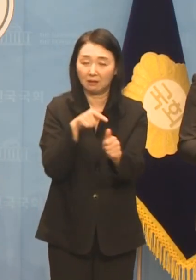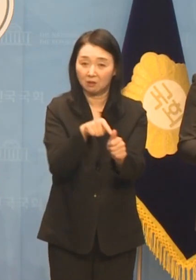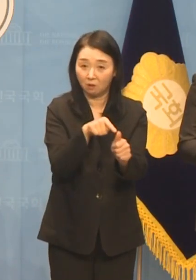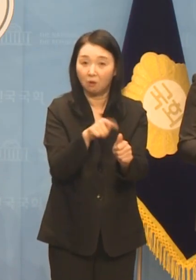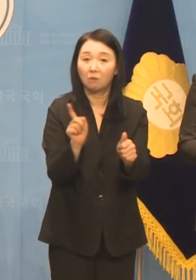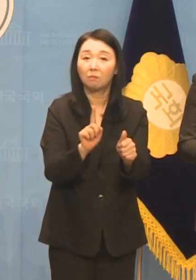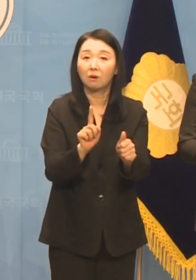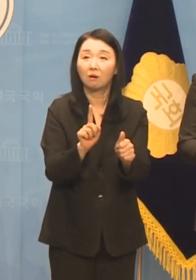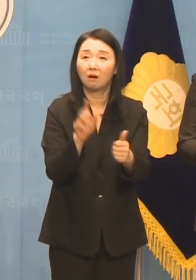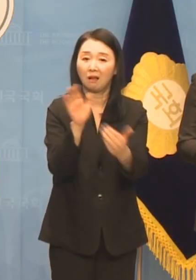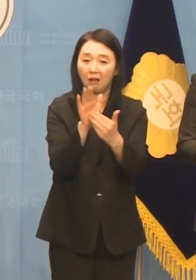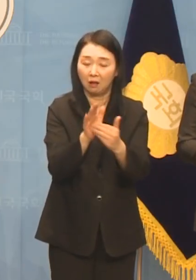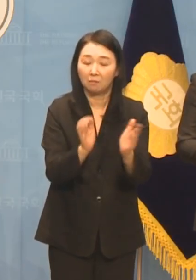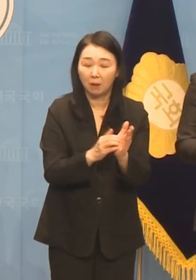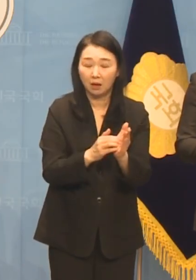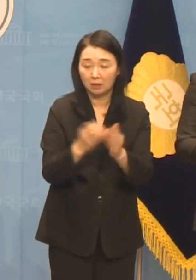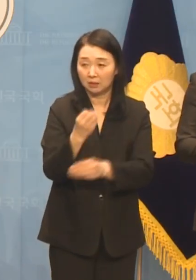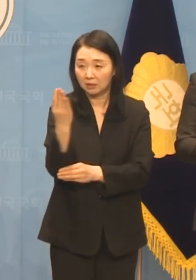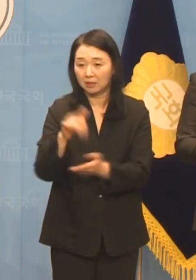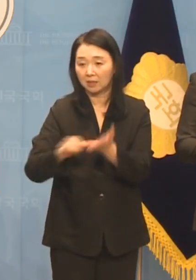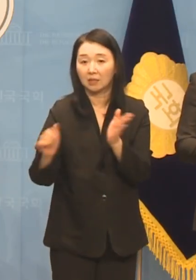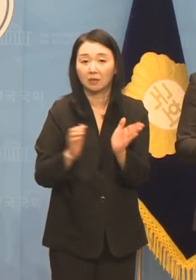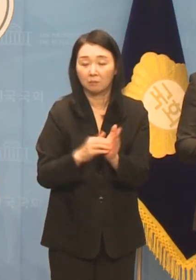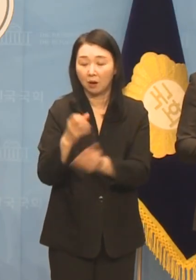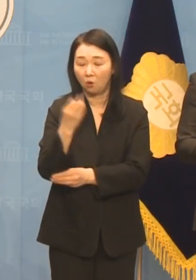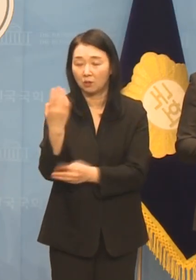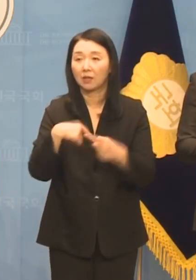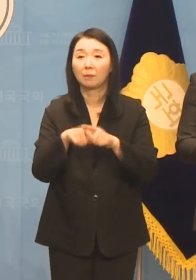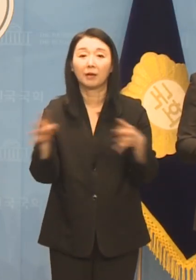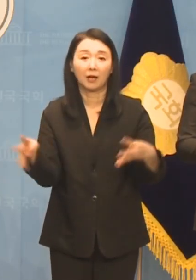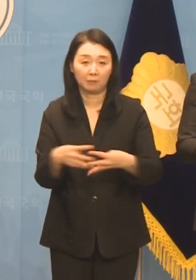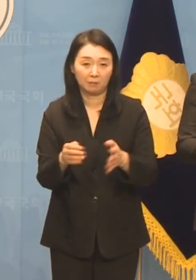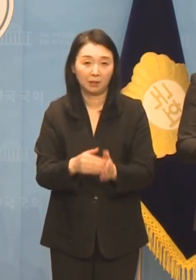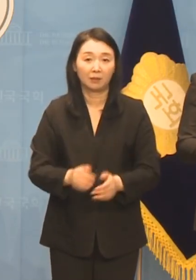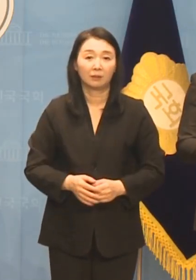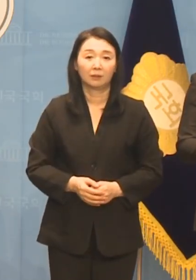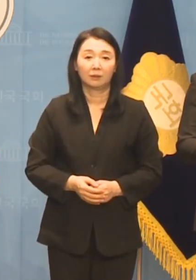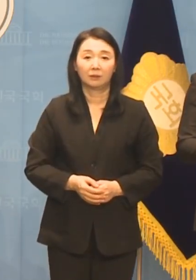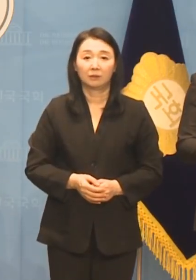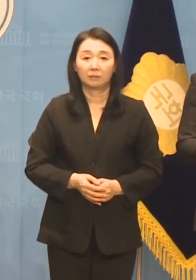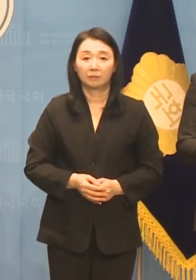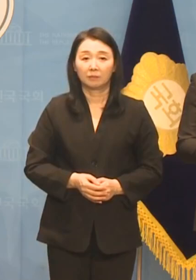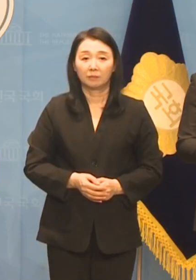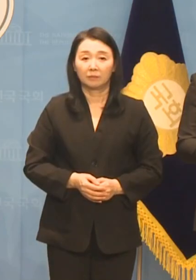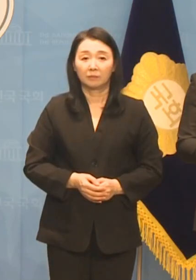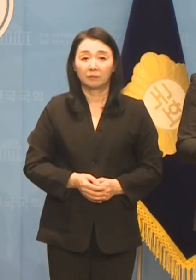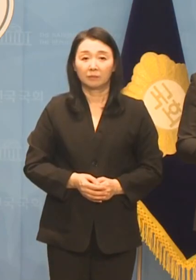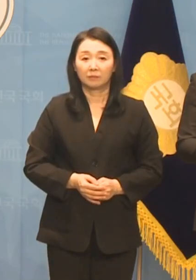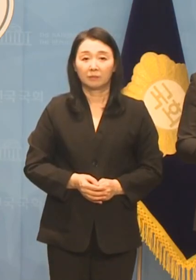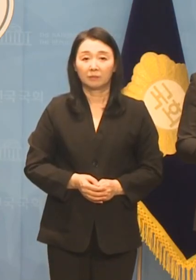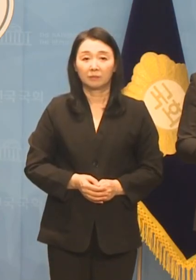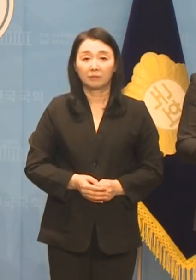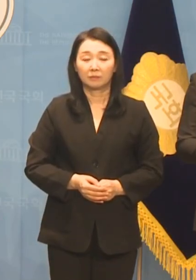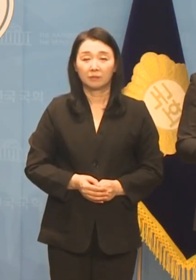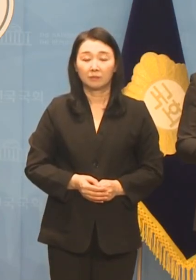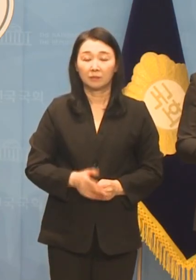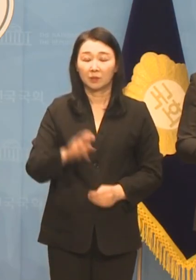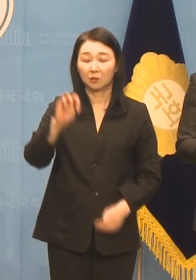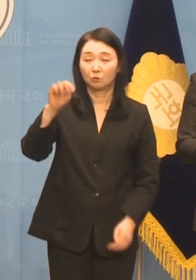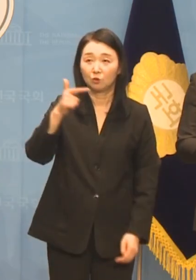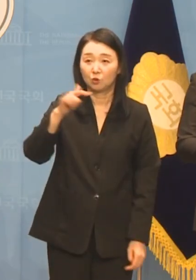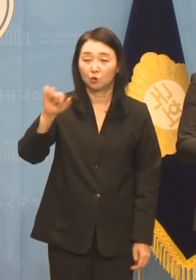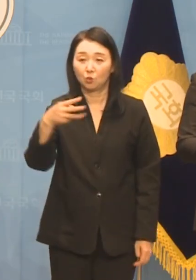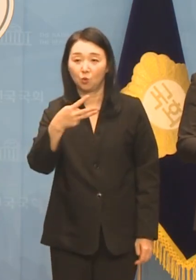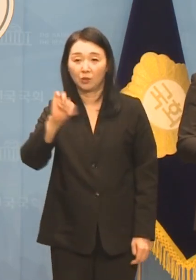포함된 기사 제목의 삭제 언론사와 합의하였습니다. 다음으로 데이너김, 문 도날드 등